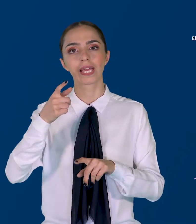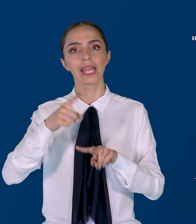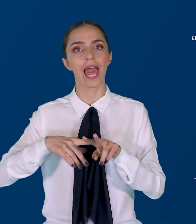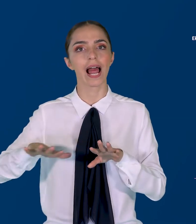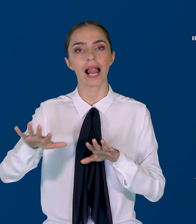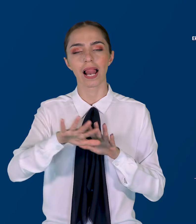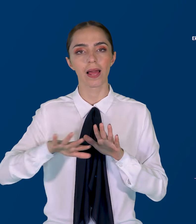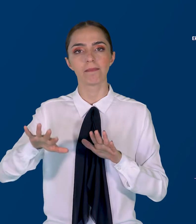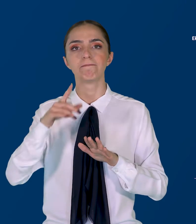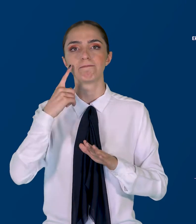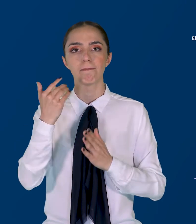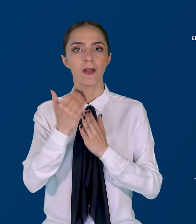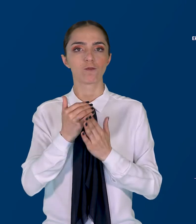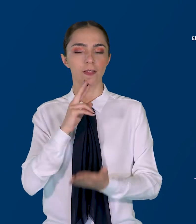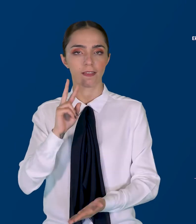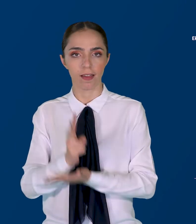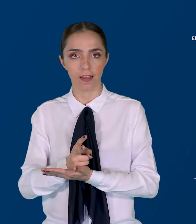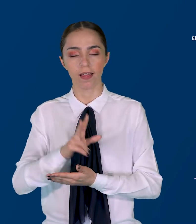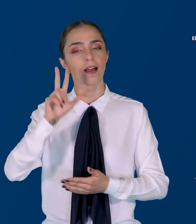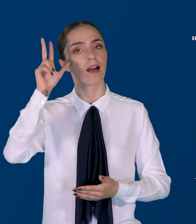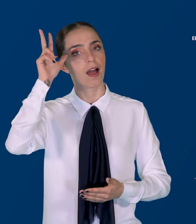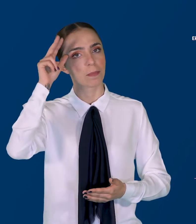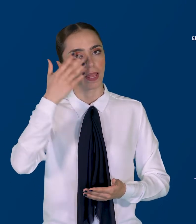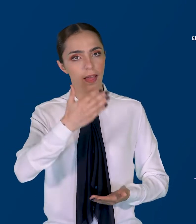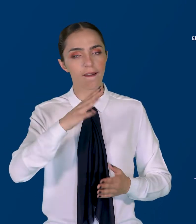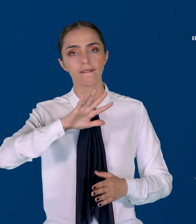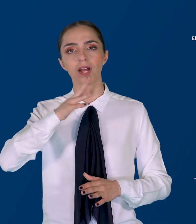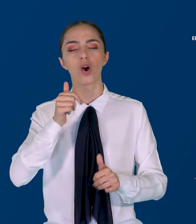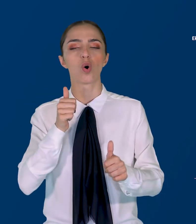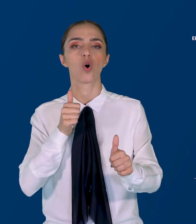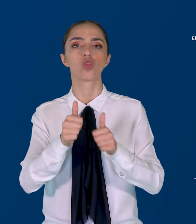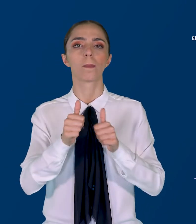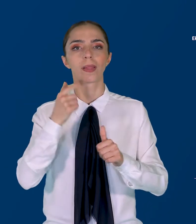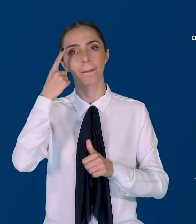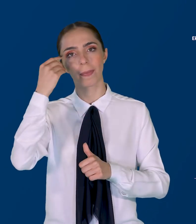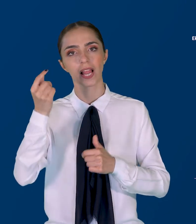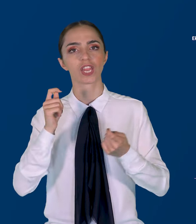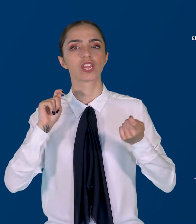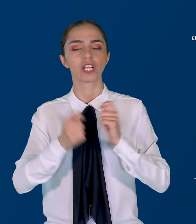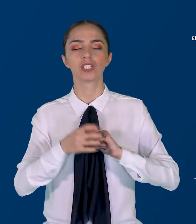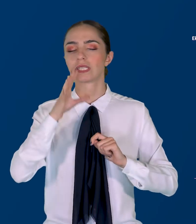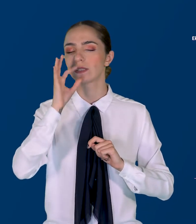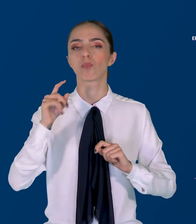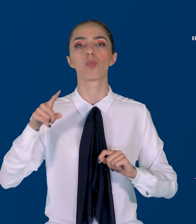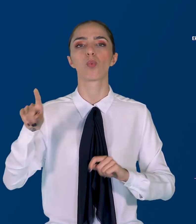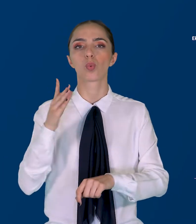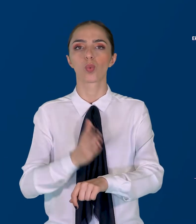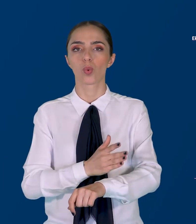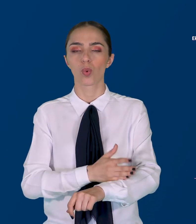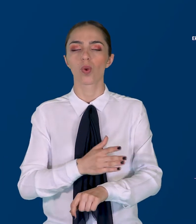de ABD veya otomatik bilgi değişimine taraf ülkelerin yerel mevzuat hükümleri uyarınca